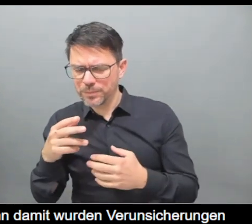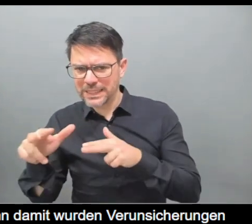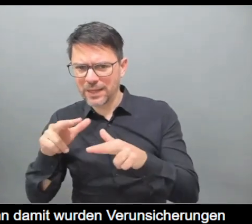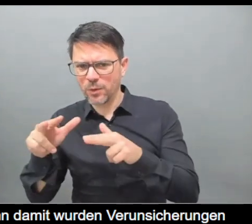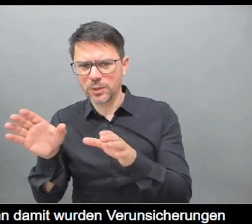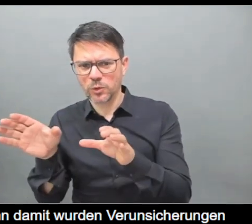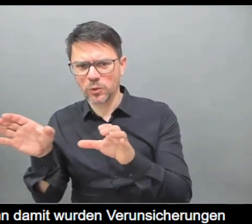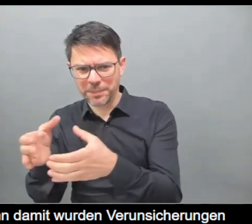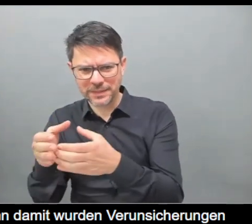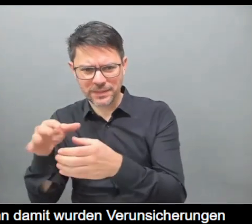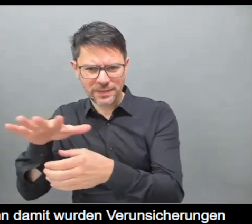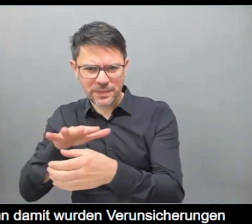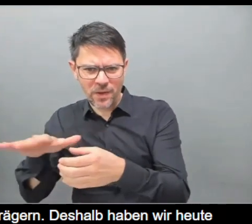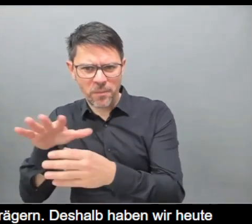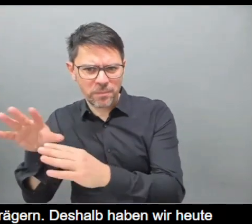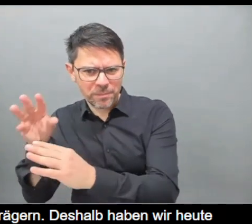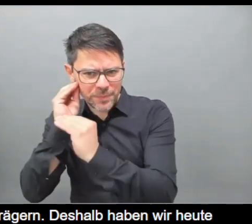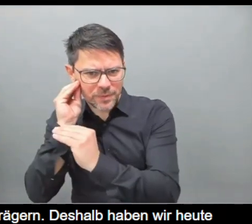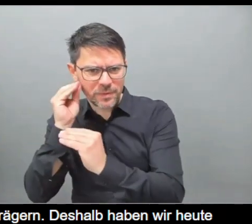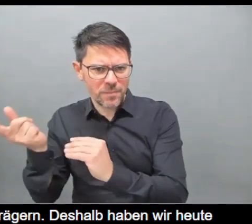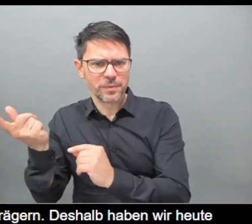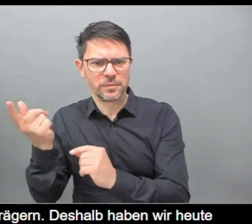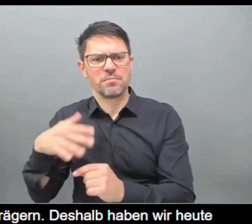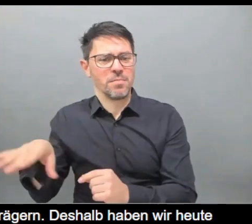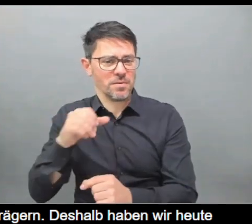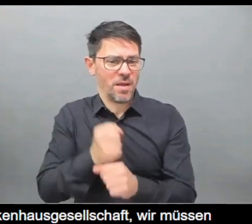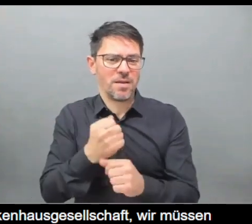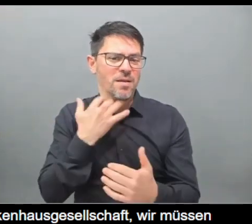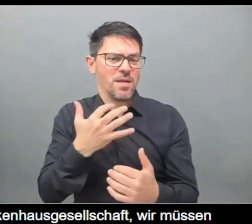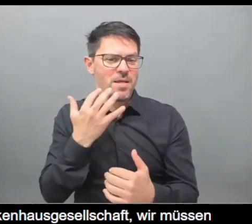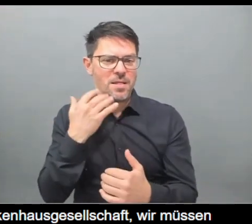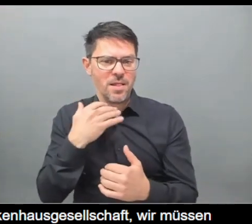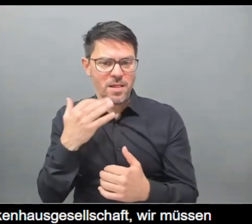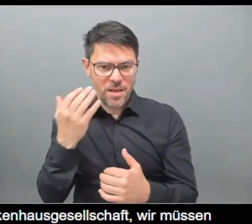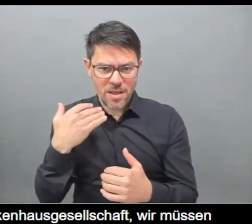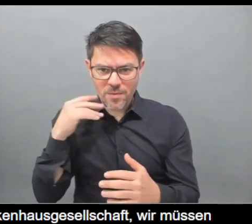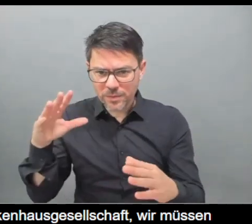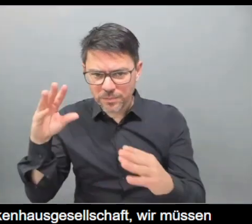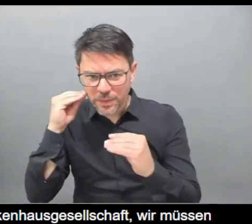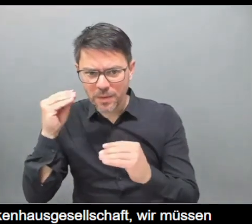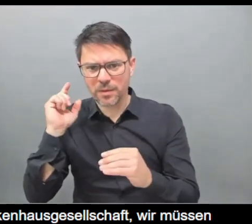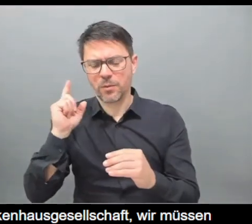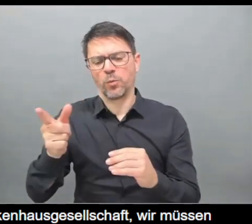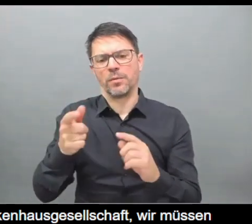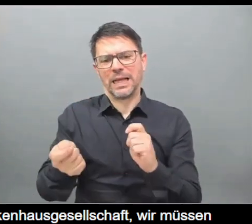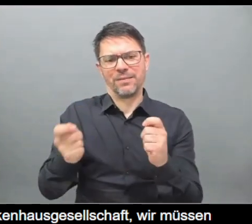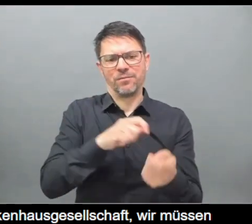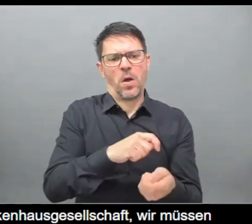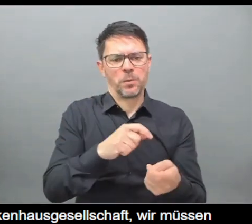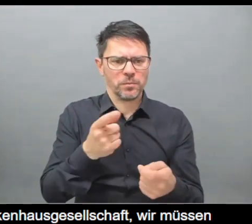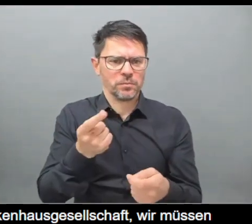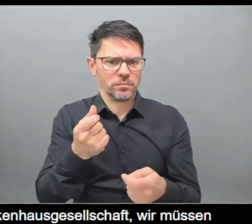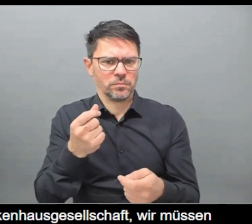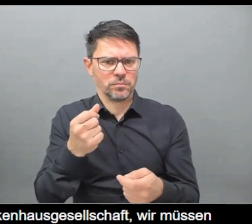jetzt die Bund-Länder-Gruppe gefragt, da Grundlagen zu schaffen, die wichtig sind. Denn ein Reformbedarf ist